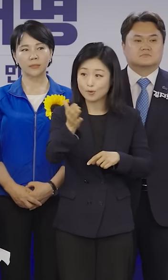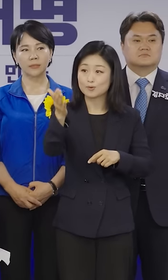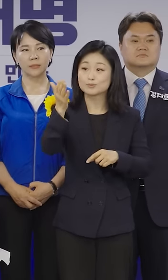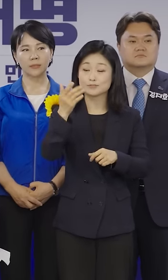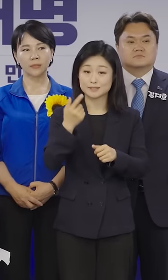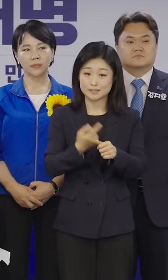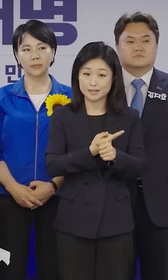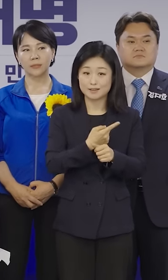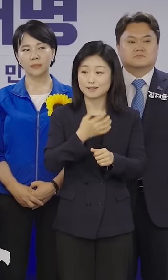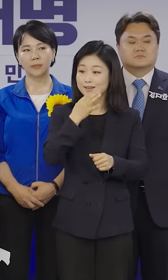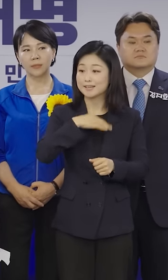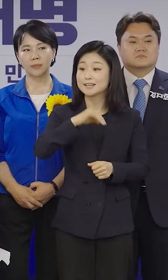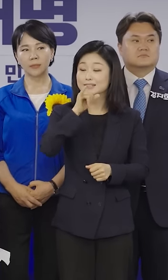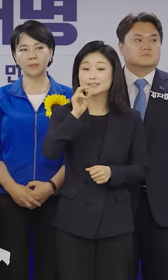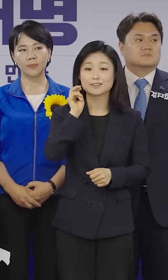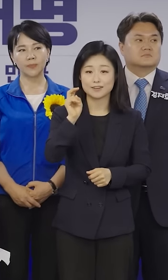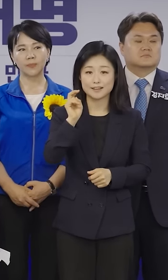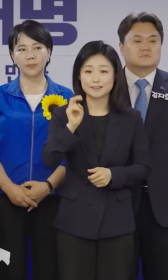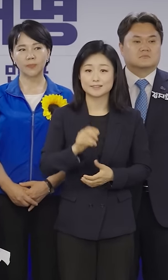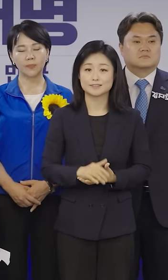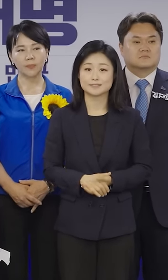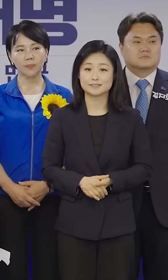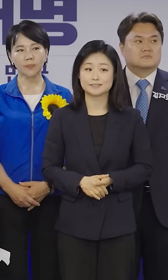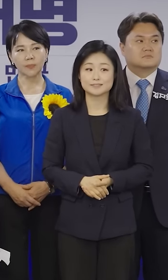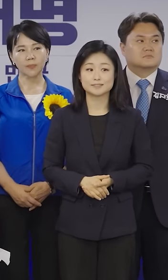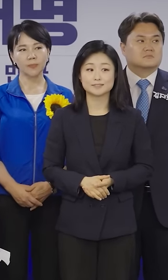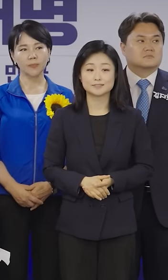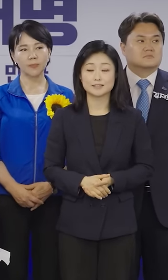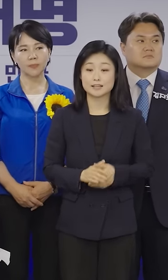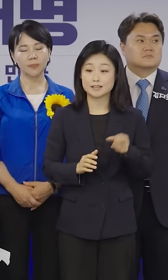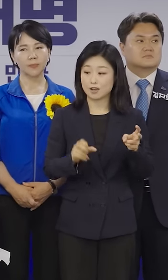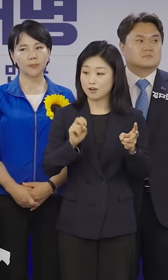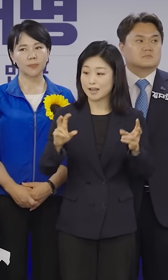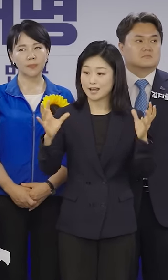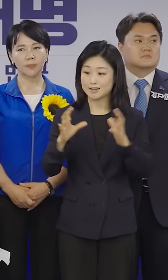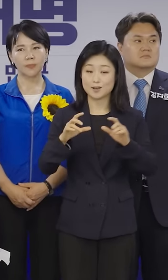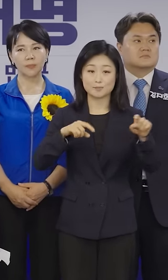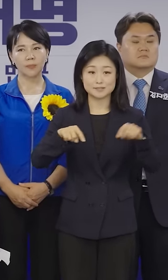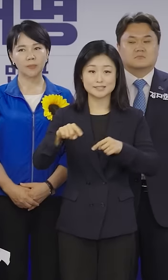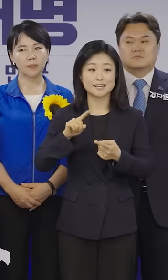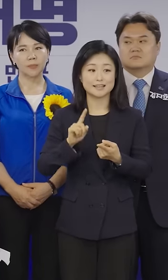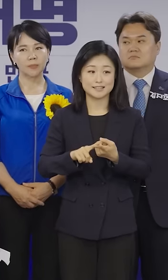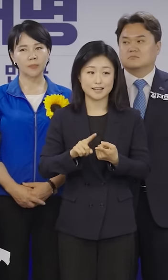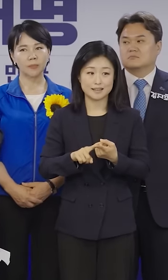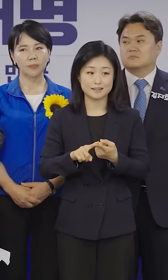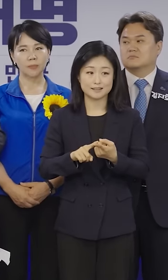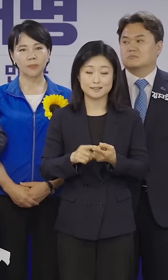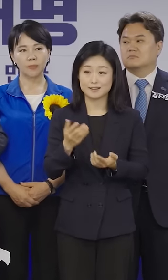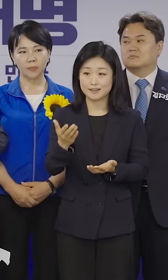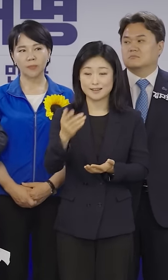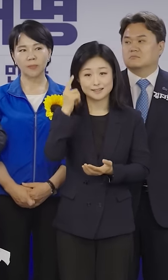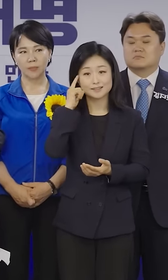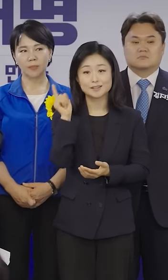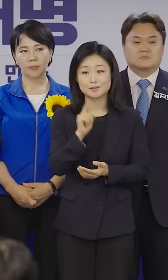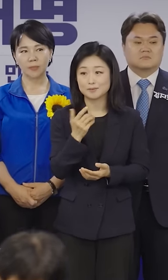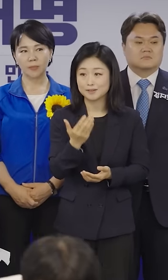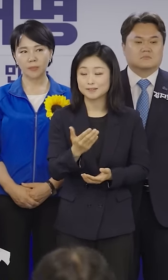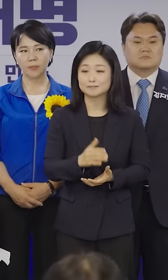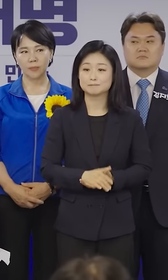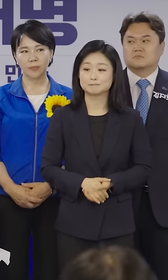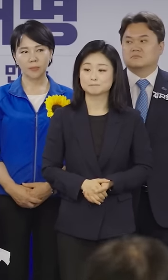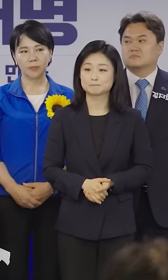때 유의미한 성과가 나올 수 있을 거라고 생각합니다. 여야 협치에 대해서 후보님의 고견이